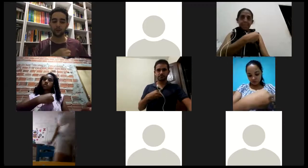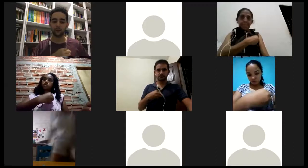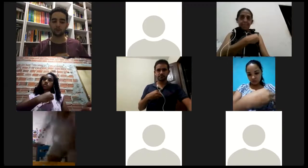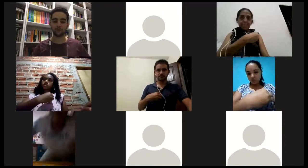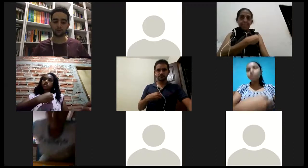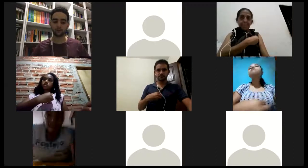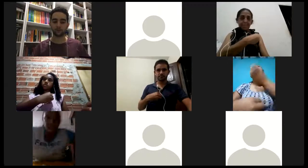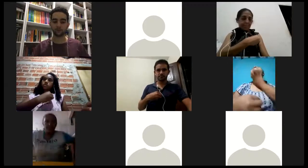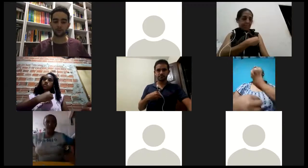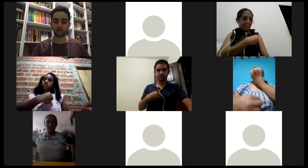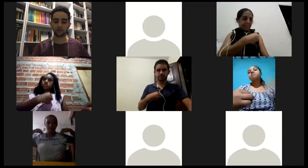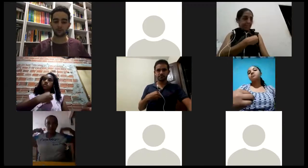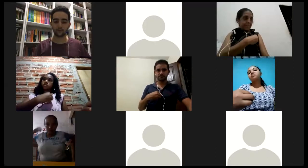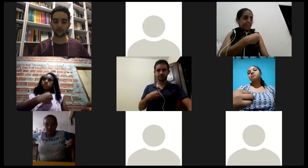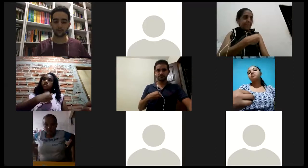ponta da mão.